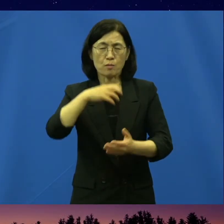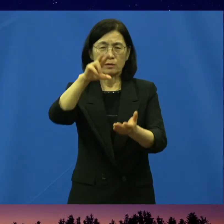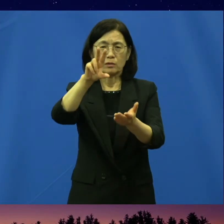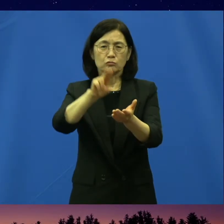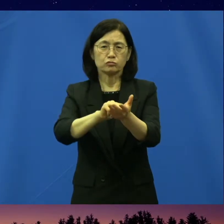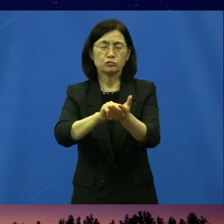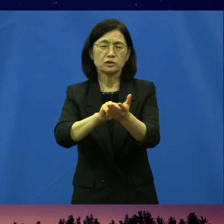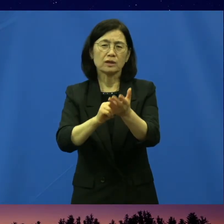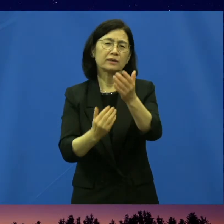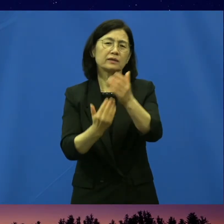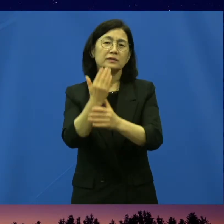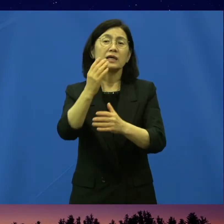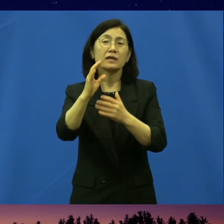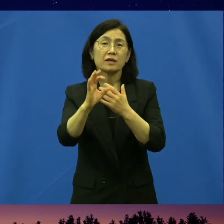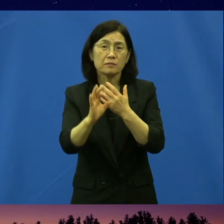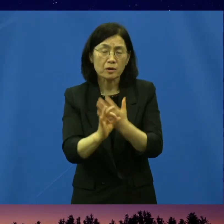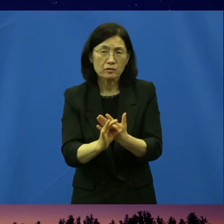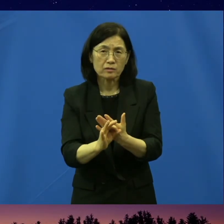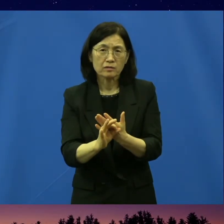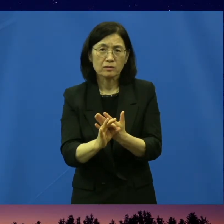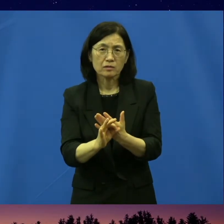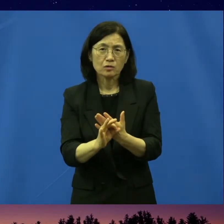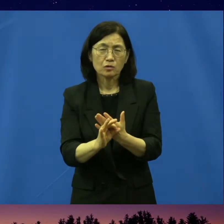문제들이 생기기 때문에